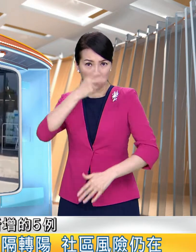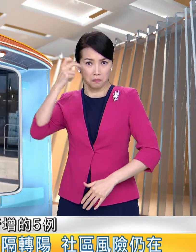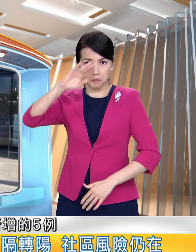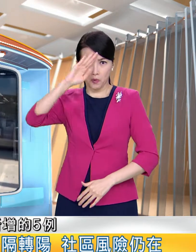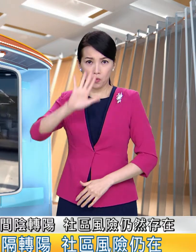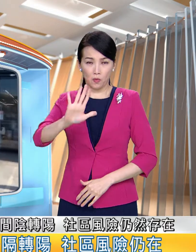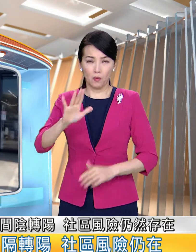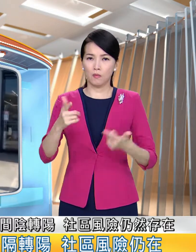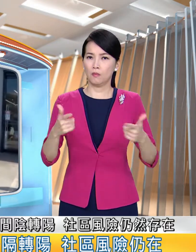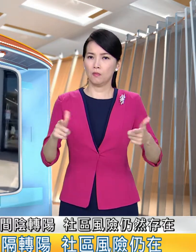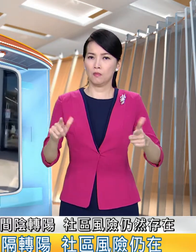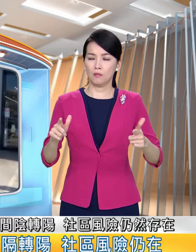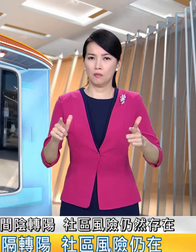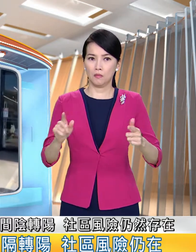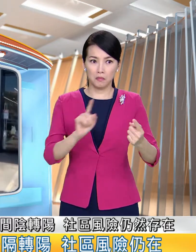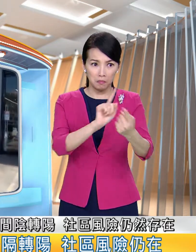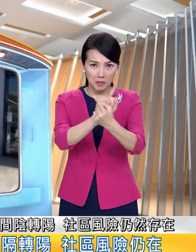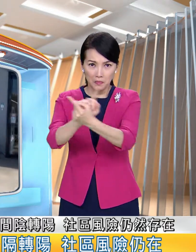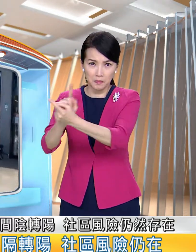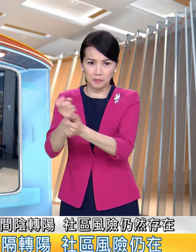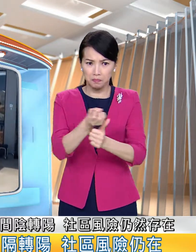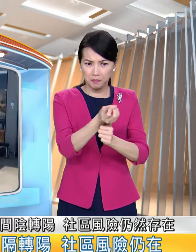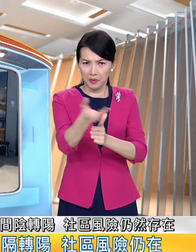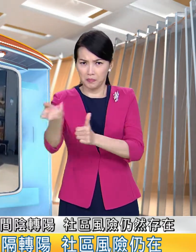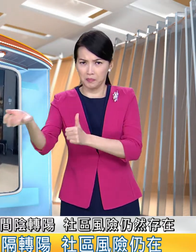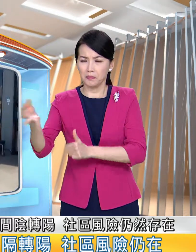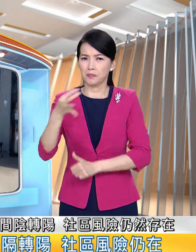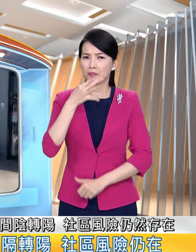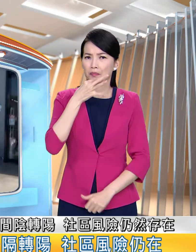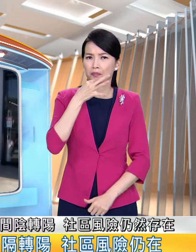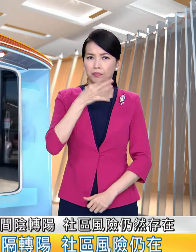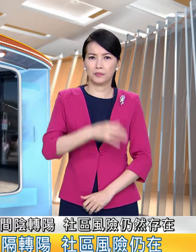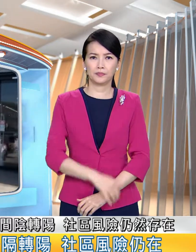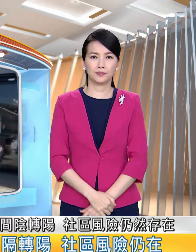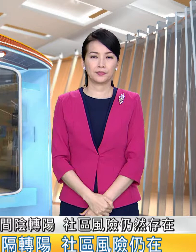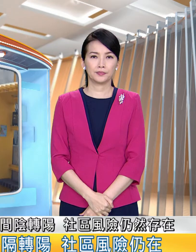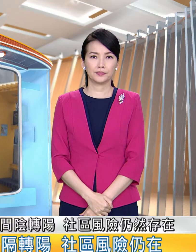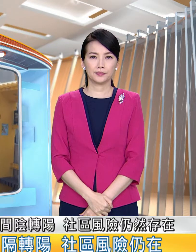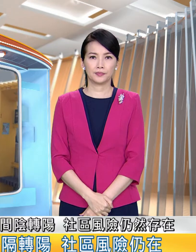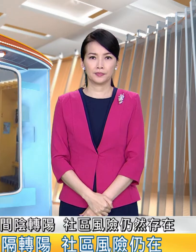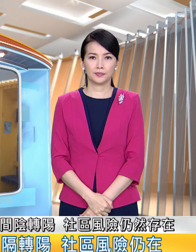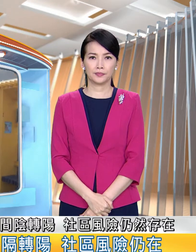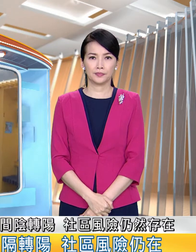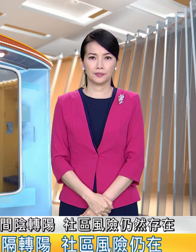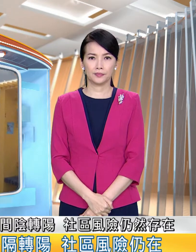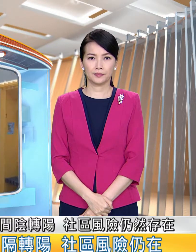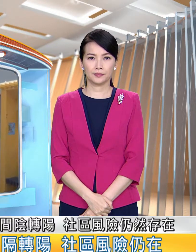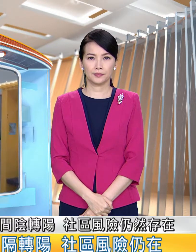5例都不是居家隔离期间应转阳，社区风险仍然存在。